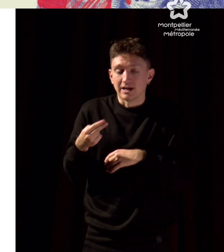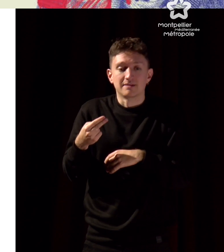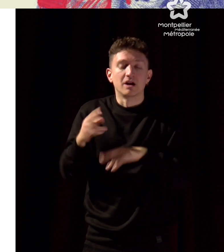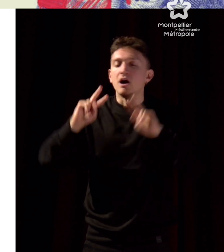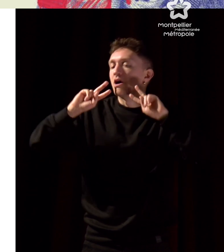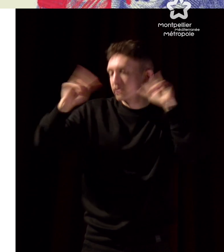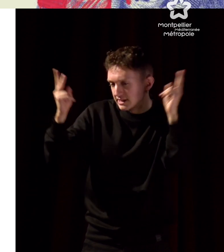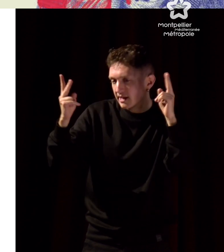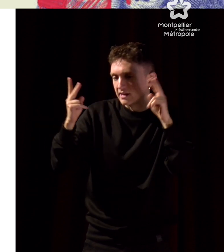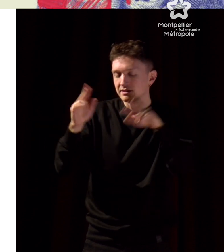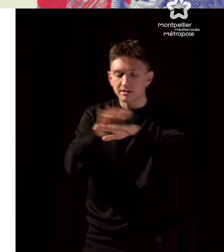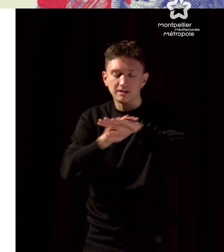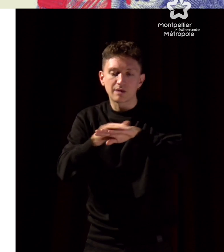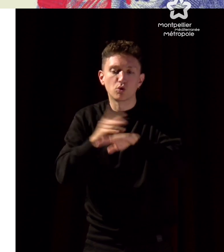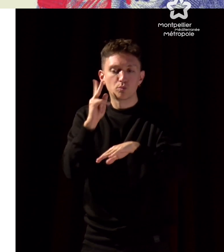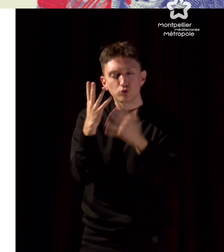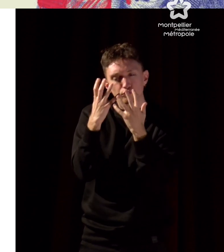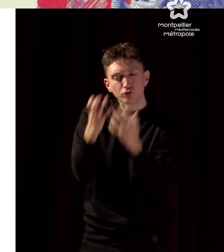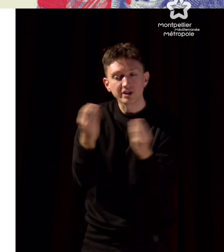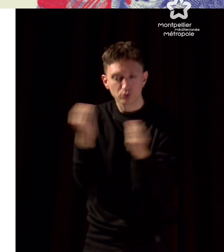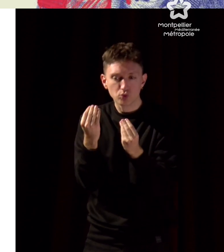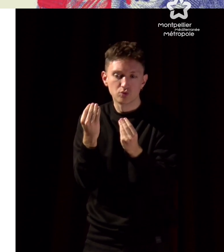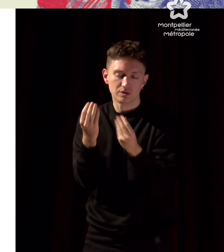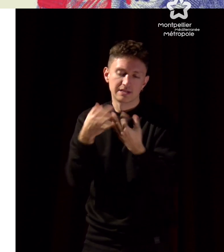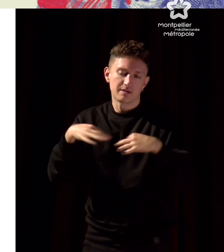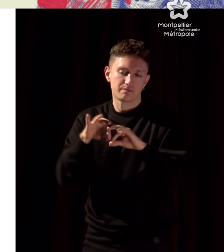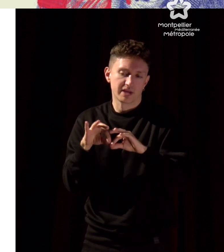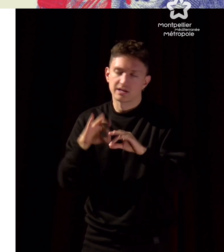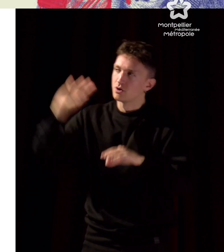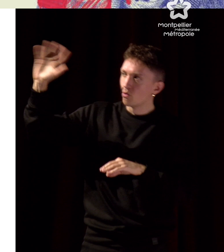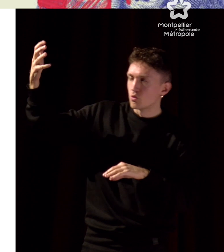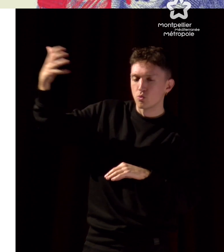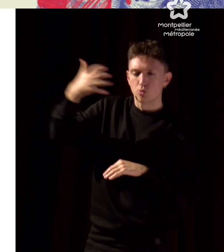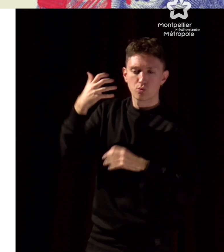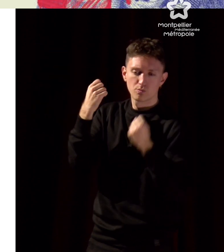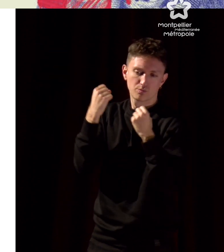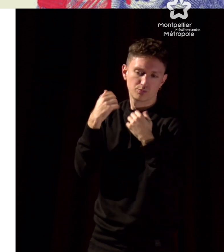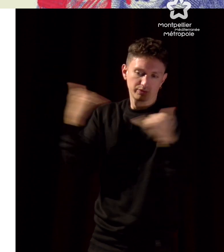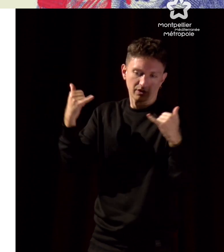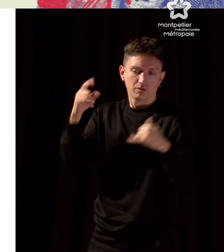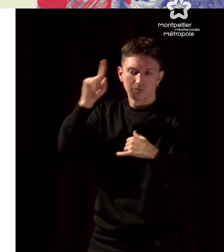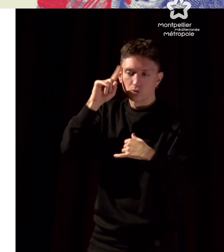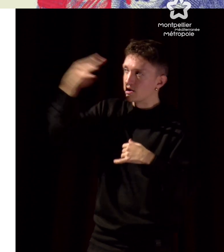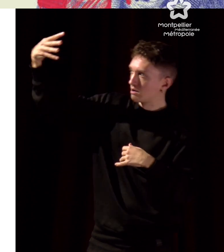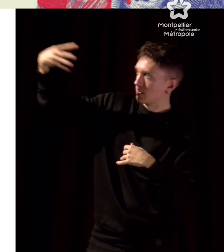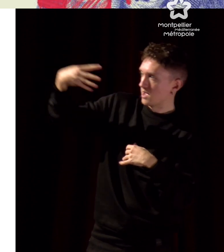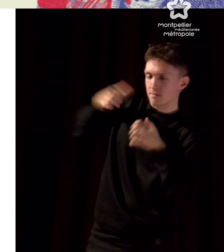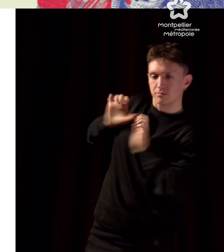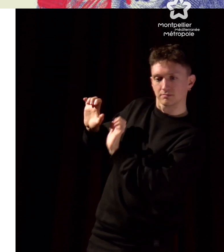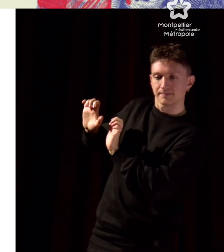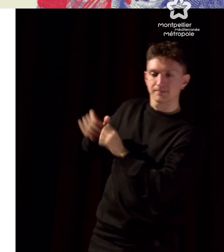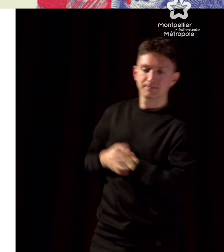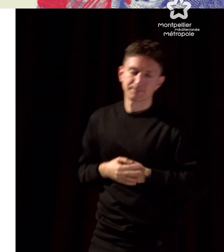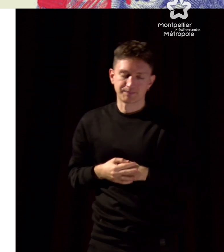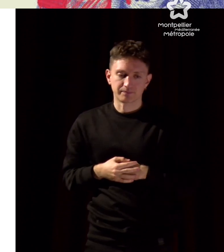foncées dans les endroits où il y a un fort ensoleillement parce que ça permet de protéger contre certains rayons UV.